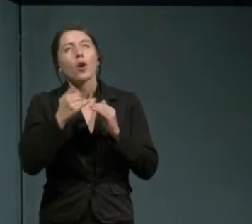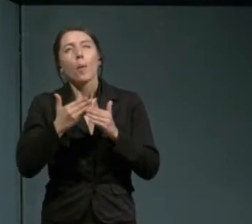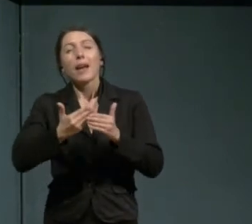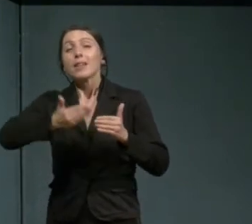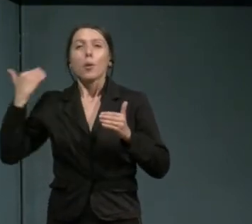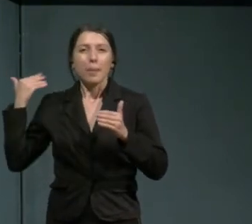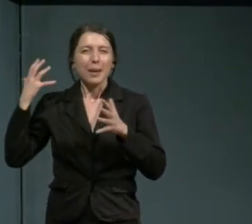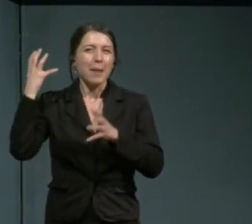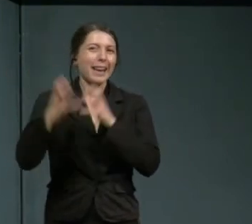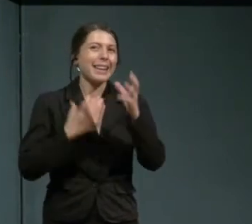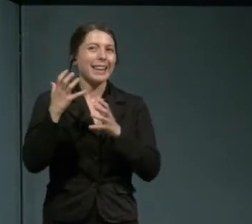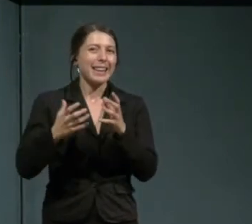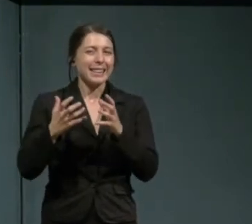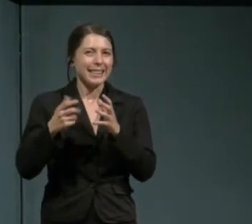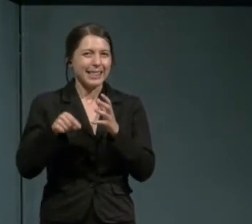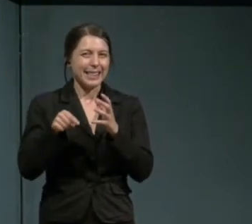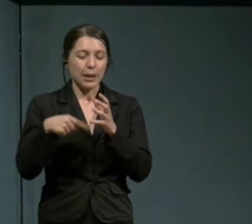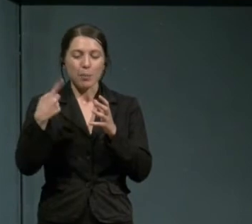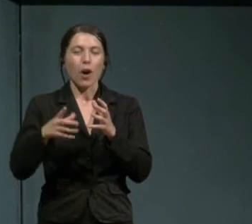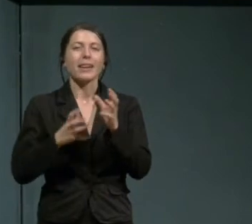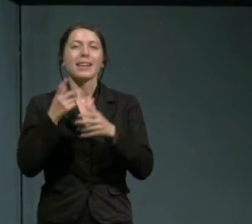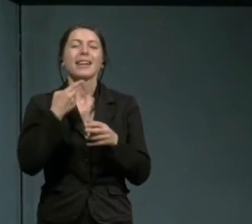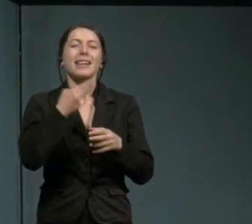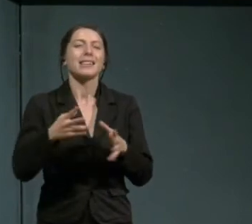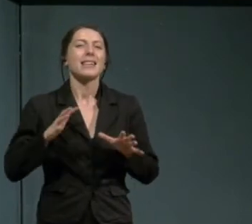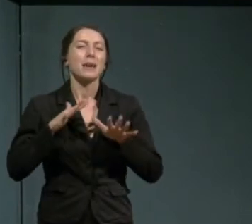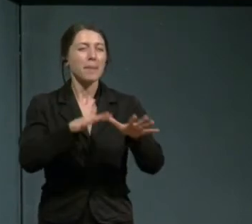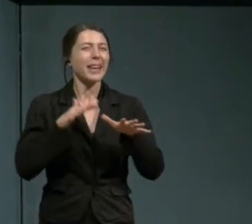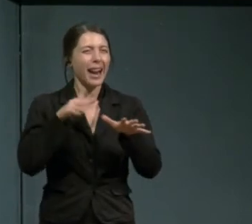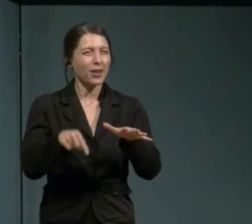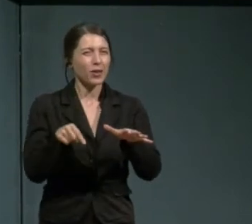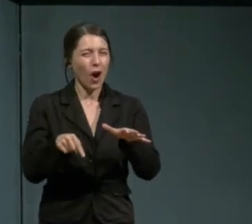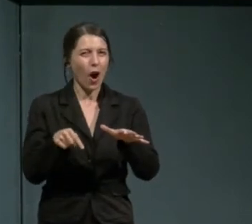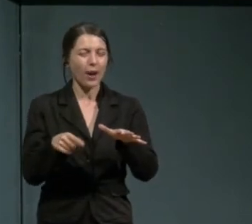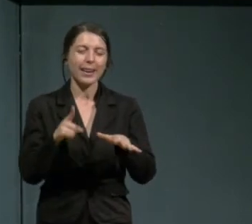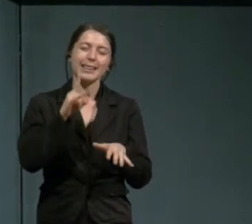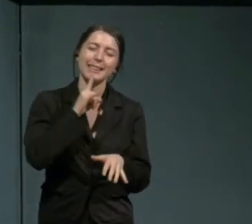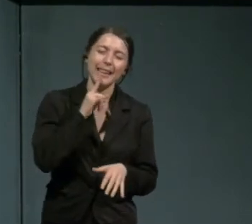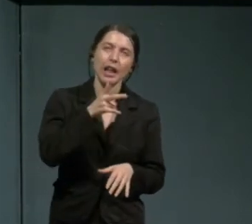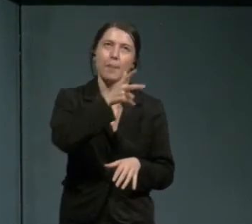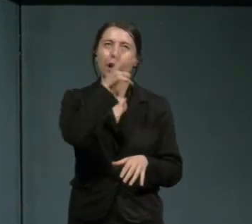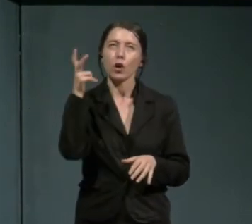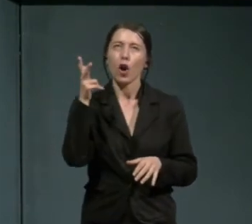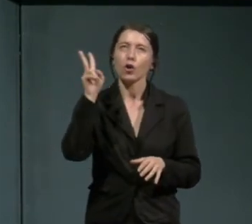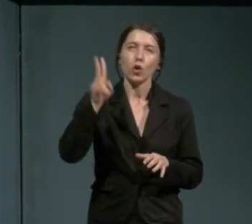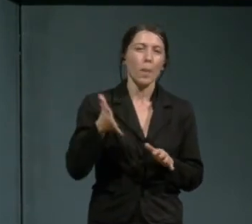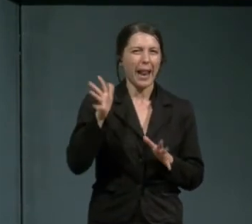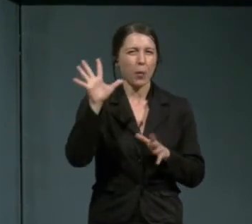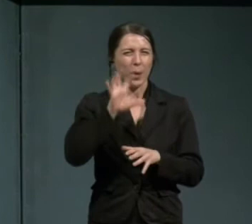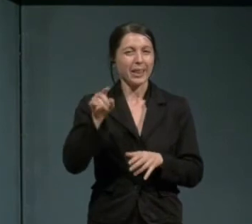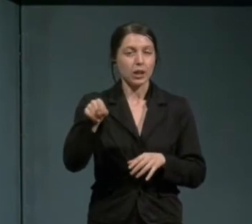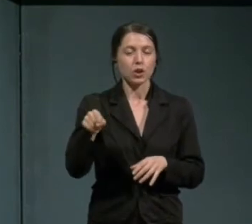crisi che è stata definita la crisi dell'immigrazione dei settembre agosto 2015 quindi